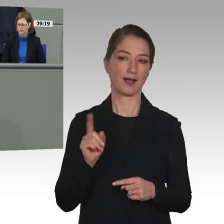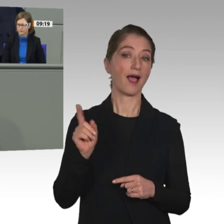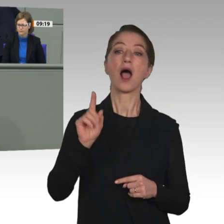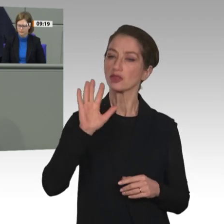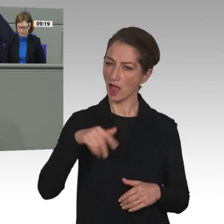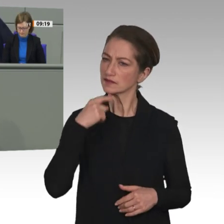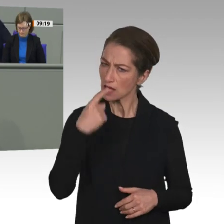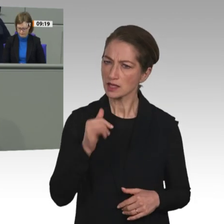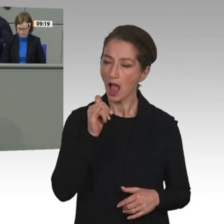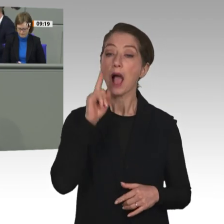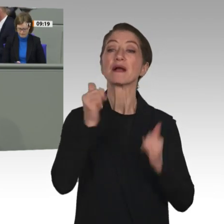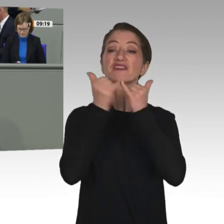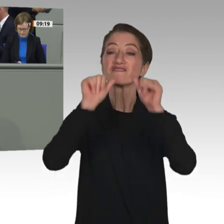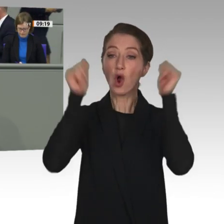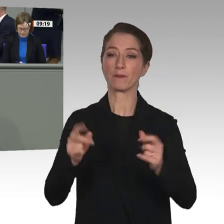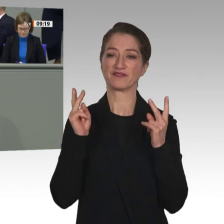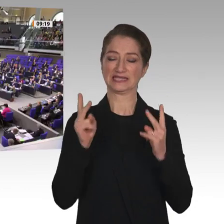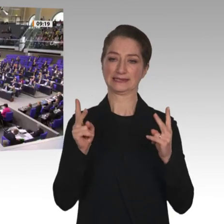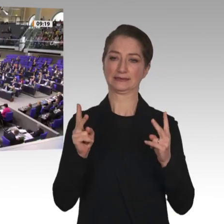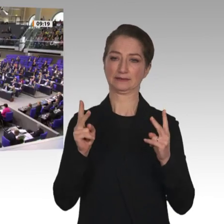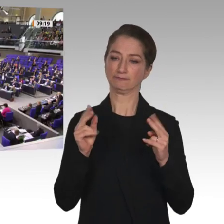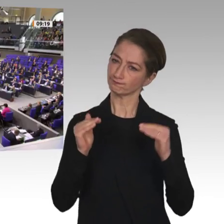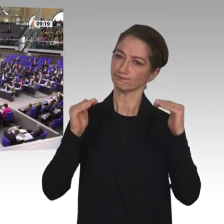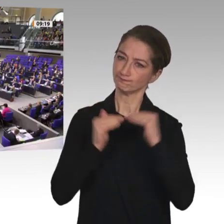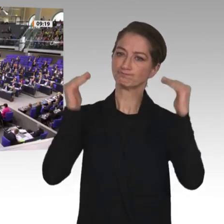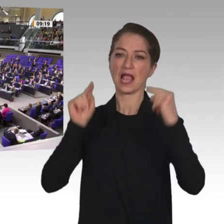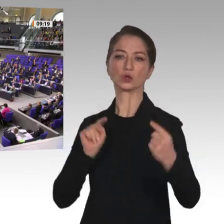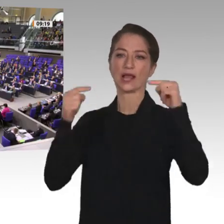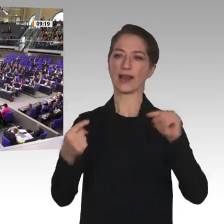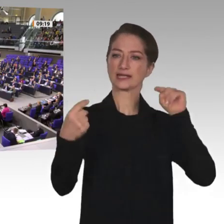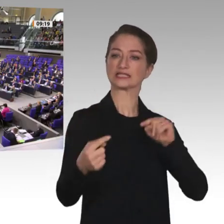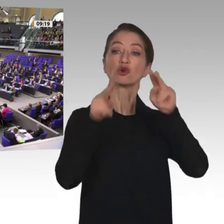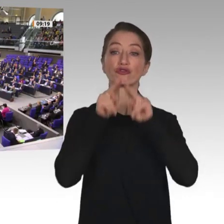Achtung in der Gesellschaft und politischen Auseinandersetzung.